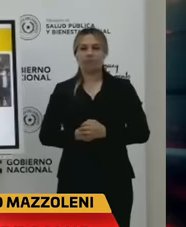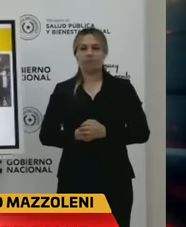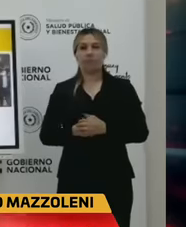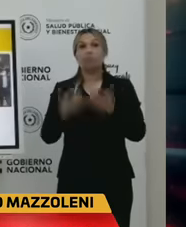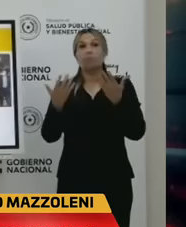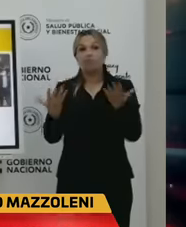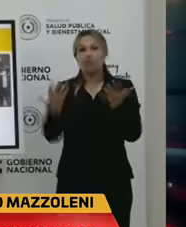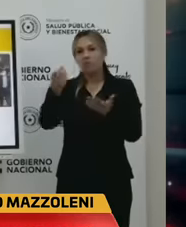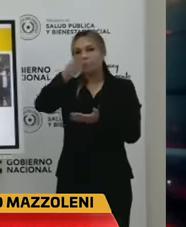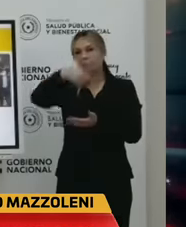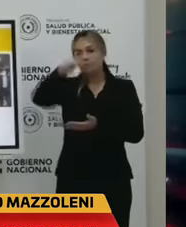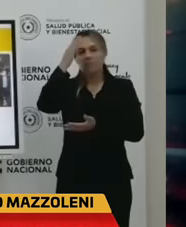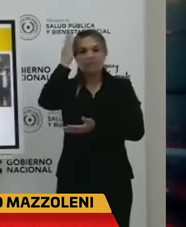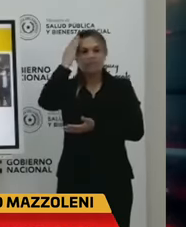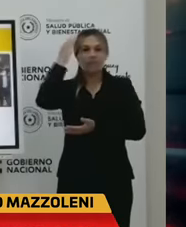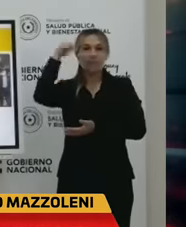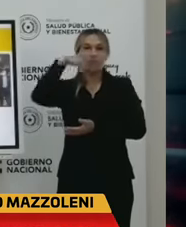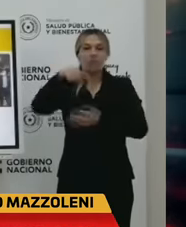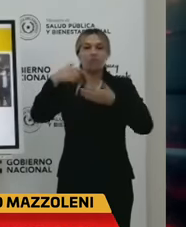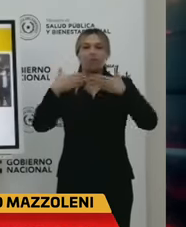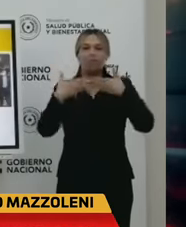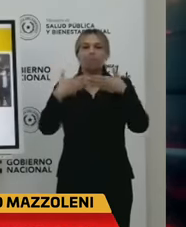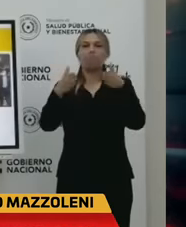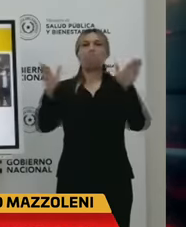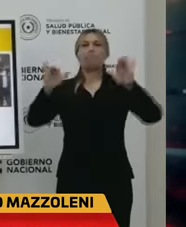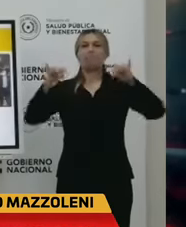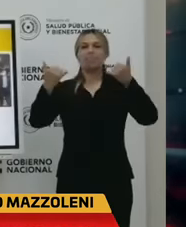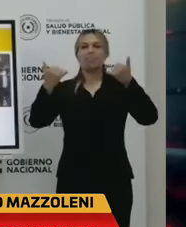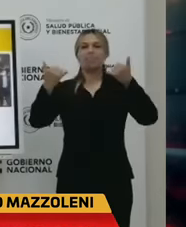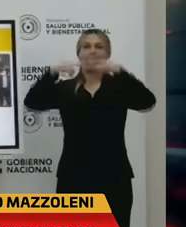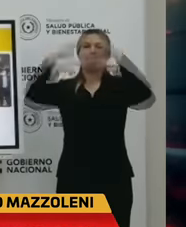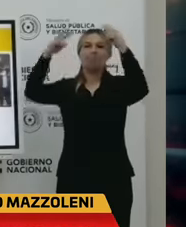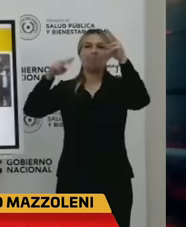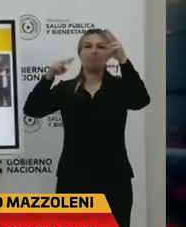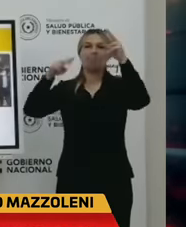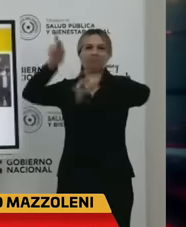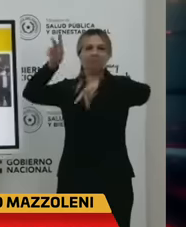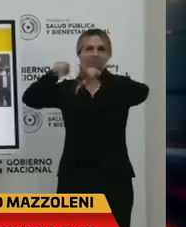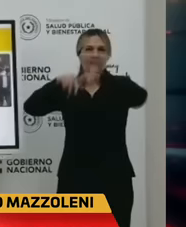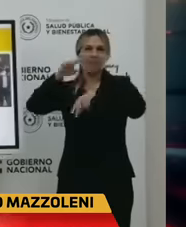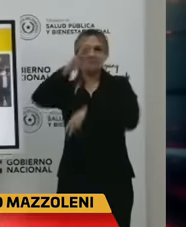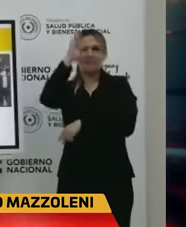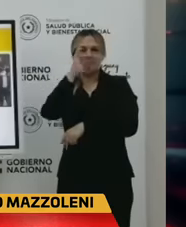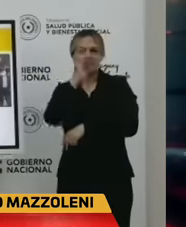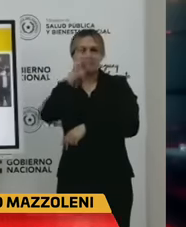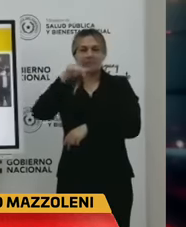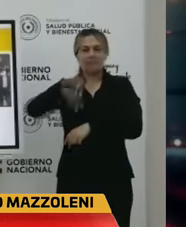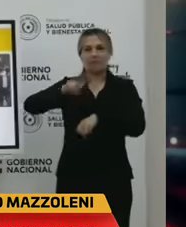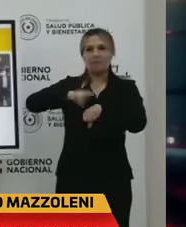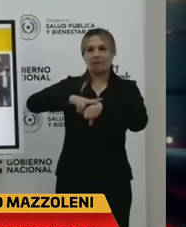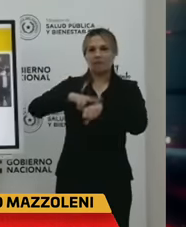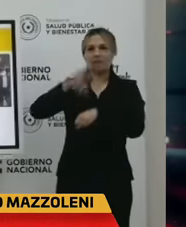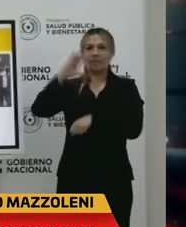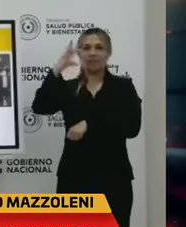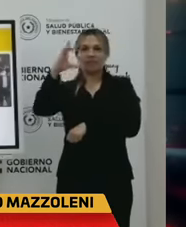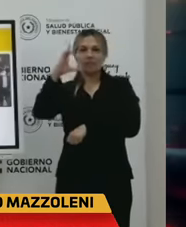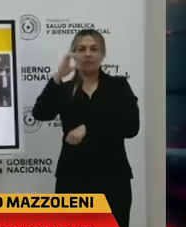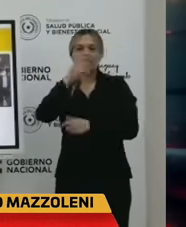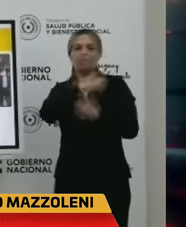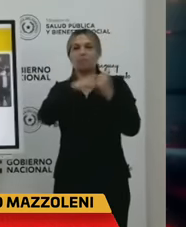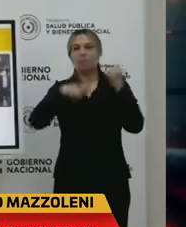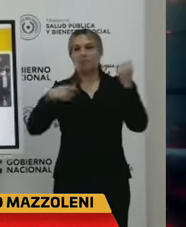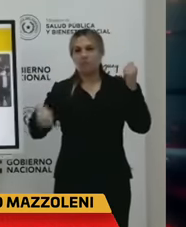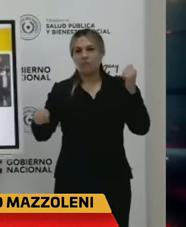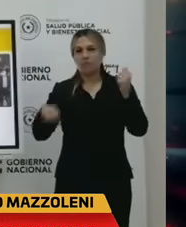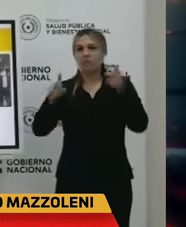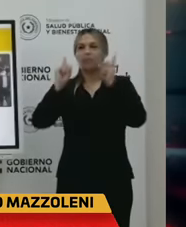Como saben, hoy también se ha dado la apertura de fronteras terrestres con el Brasil, en Ciudad del Este, en Pedro Juan Caballero y